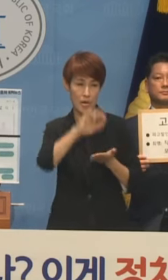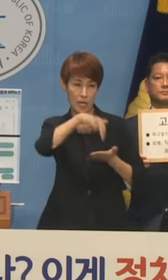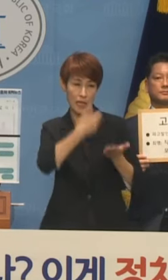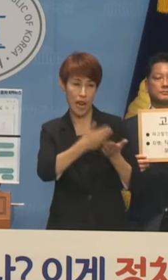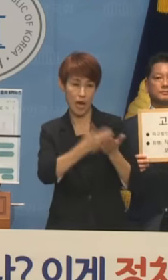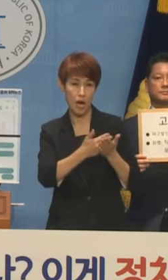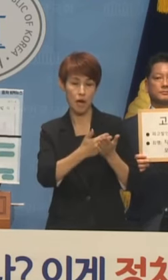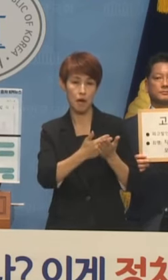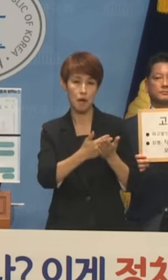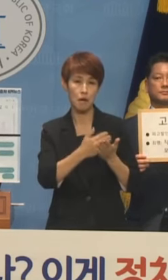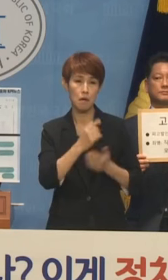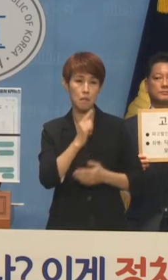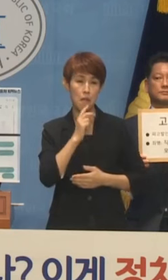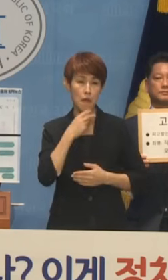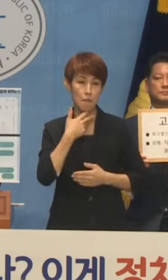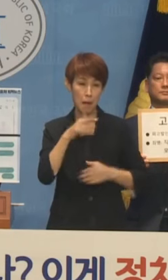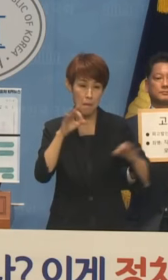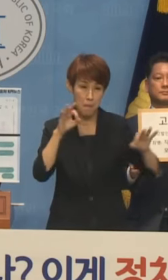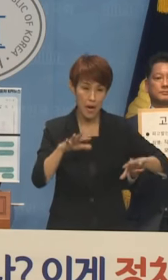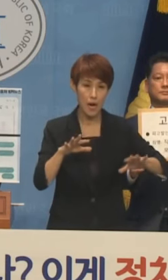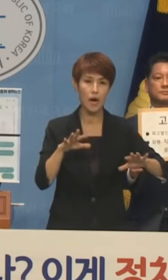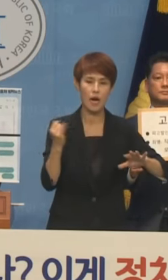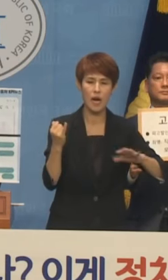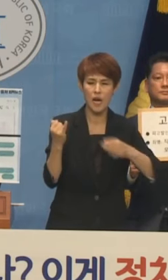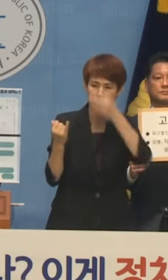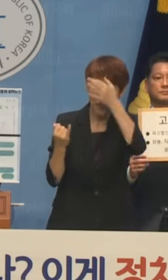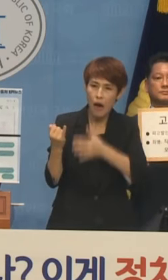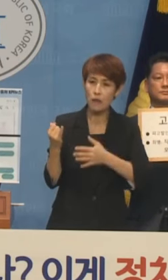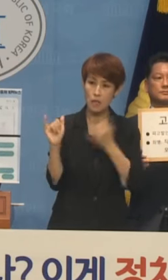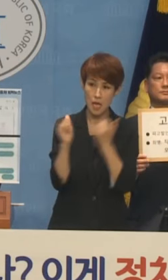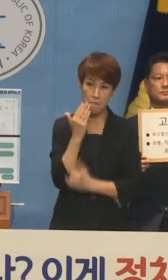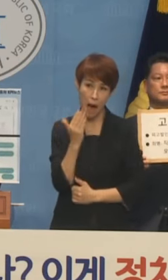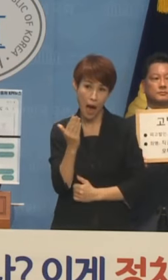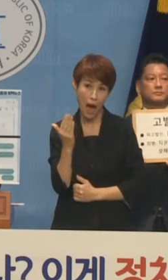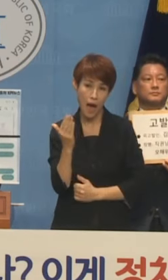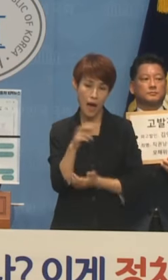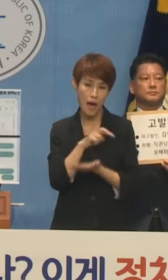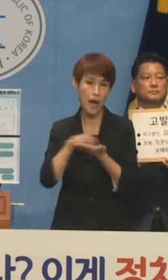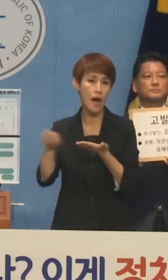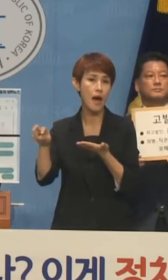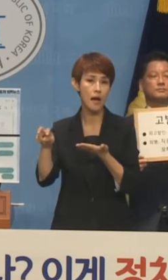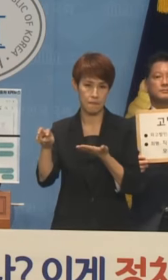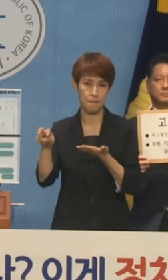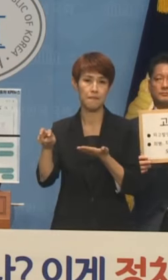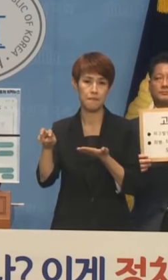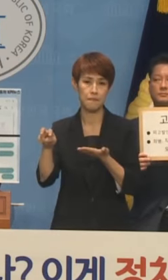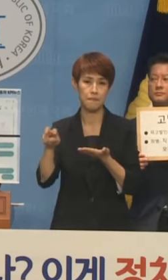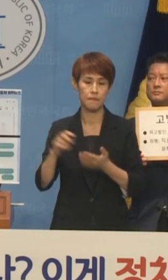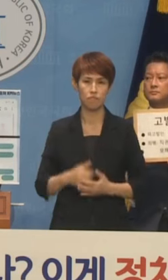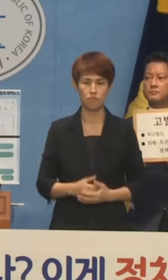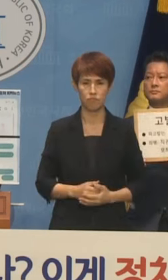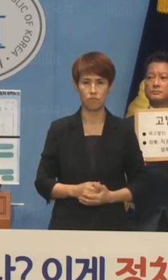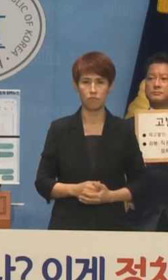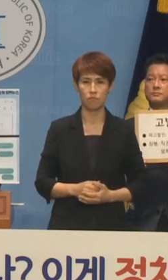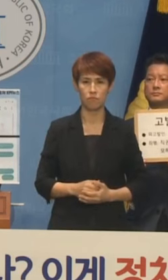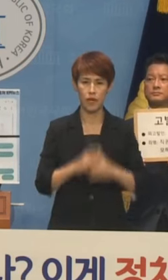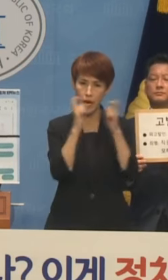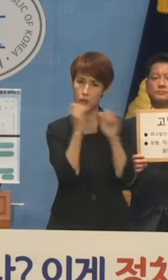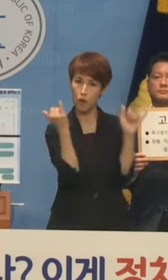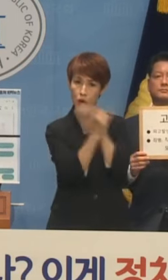8분 만에 김영철 검사는 미안, 통화 가능? 이라고 답합니다. 이 정도면 사적